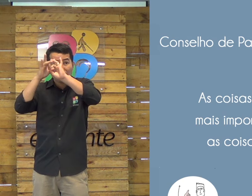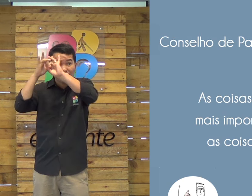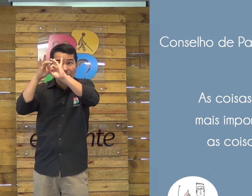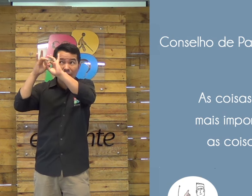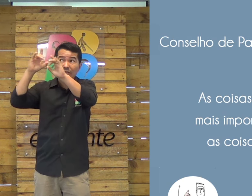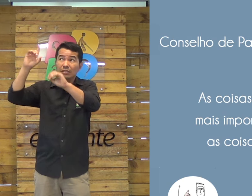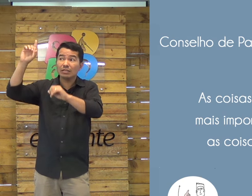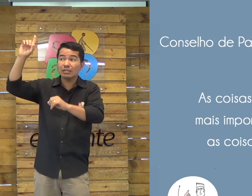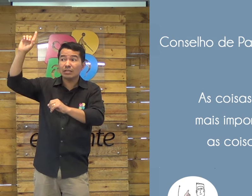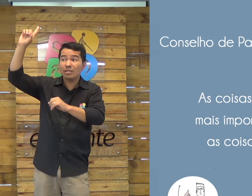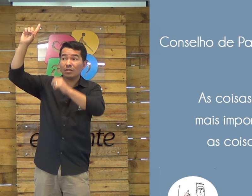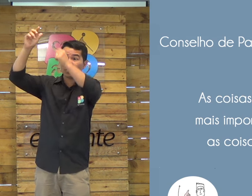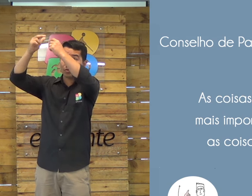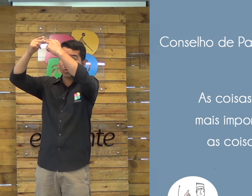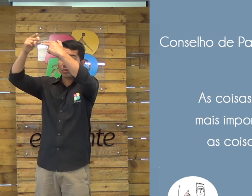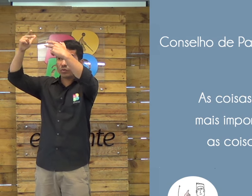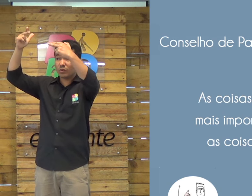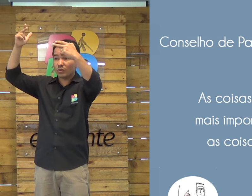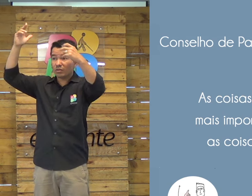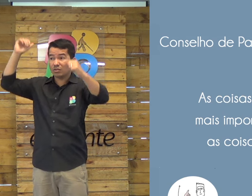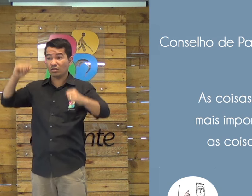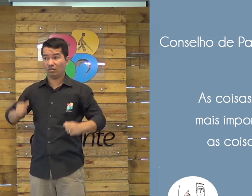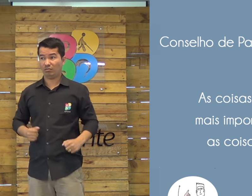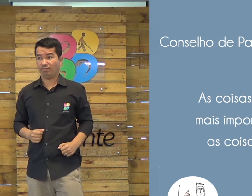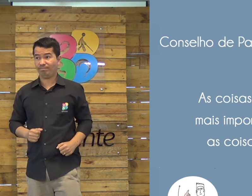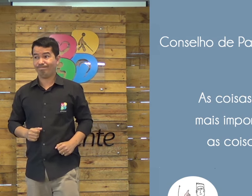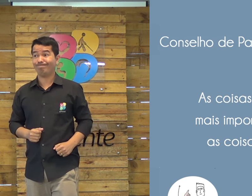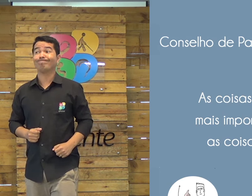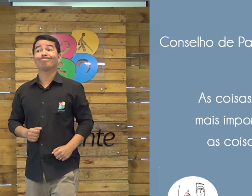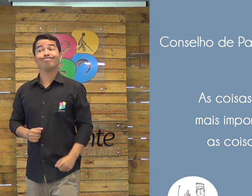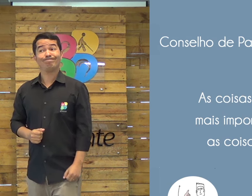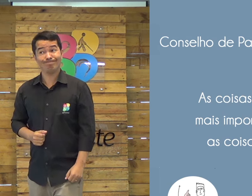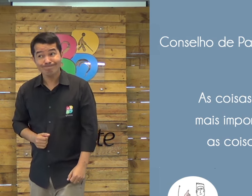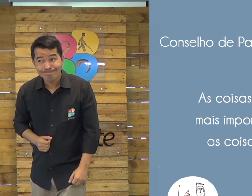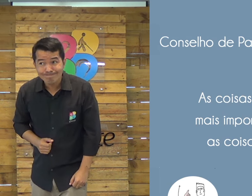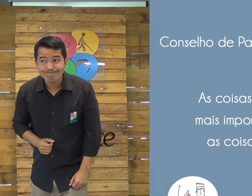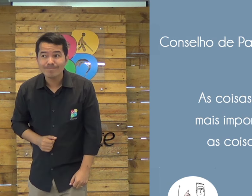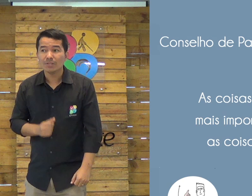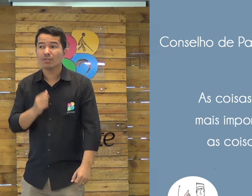A minha mente deve estar alinhada com as coisas de Deus.